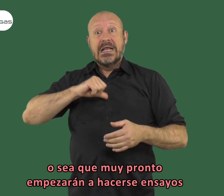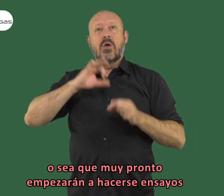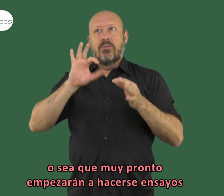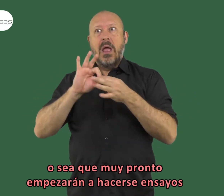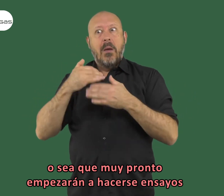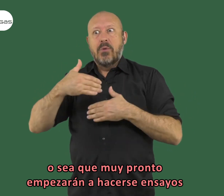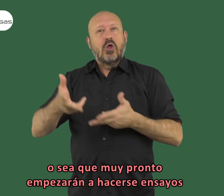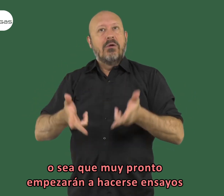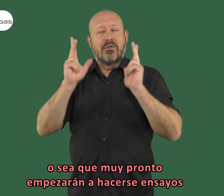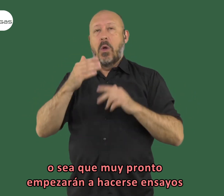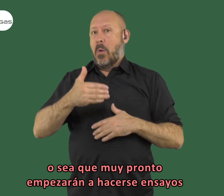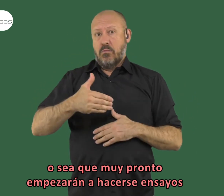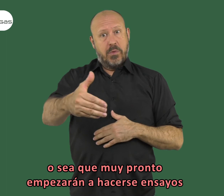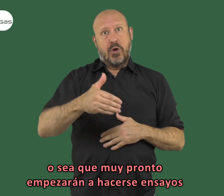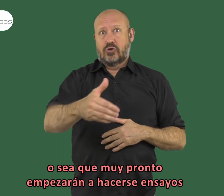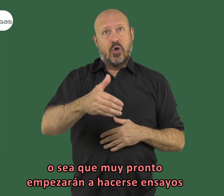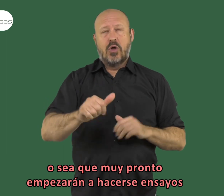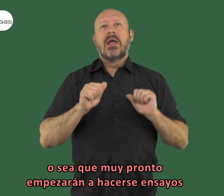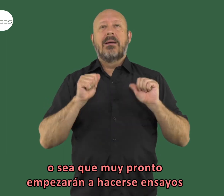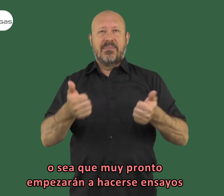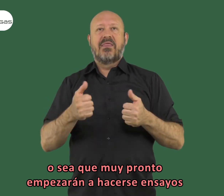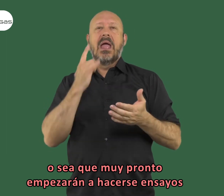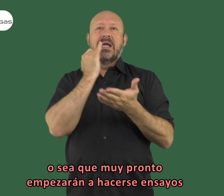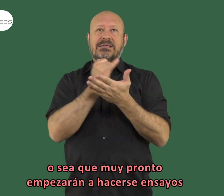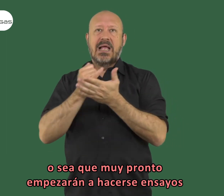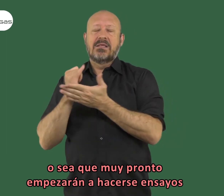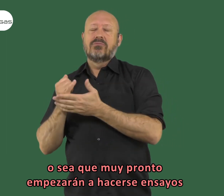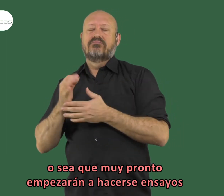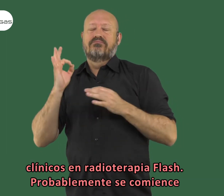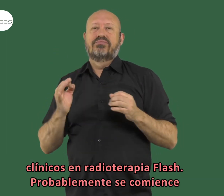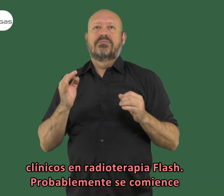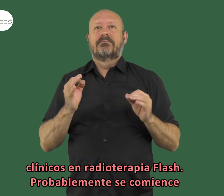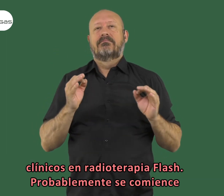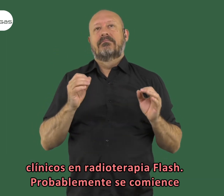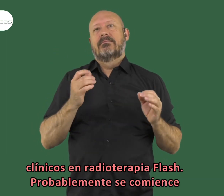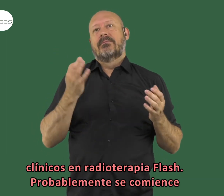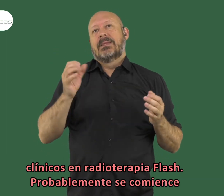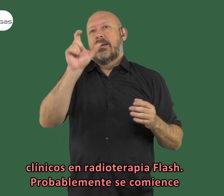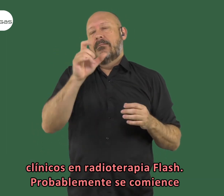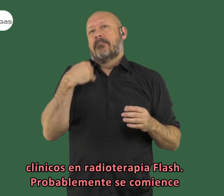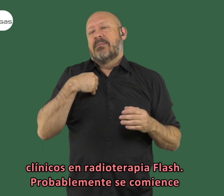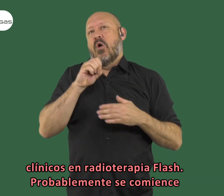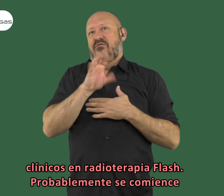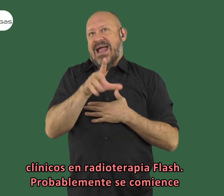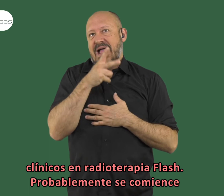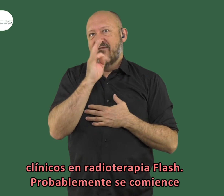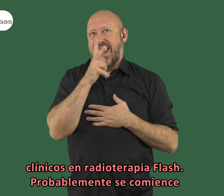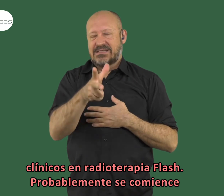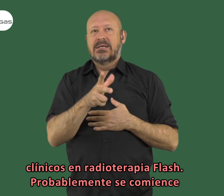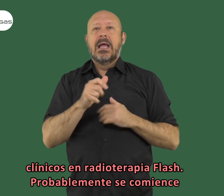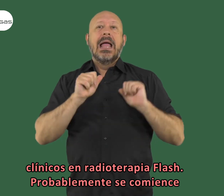o sea que muy pronto empezarán a hacerse ensayos clínicos de radioterapia